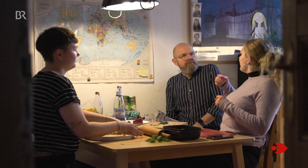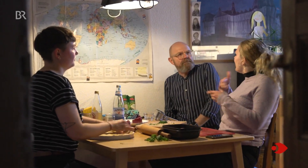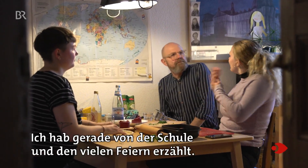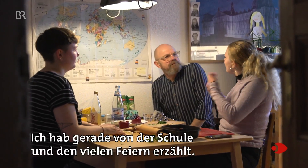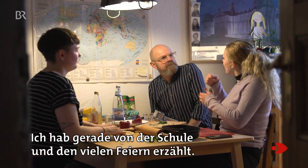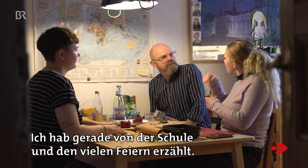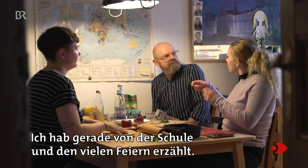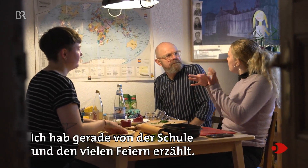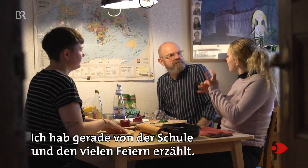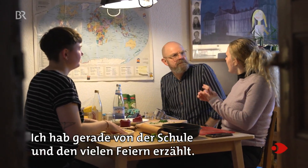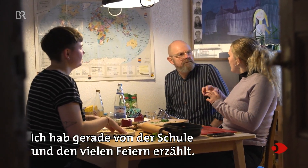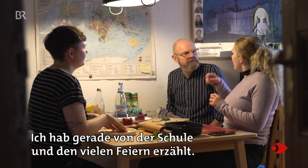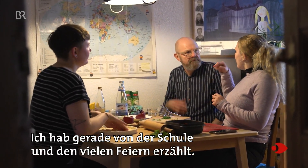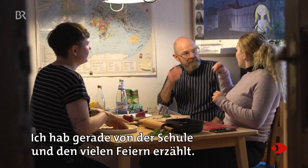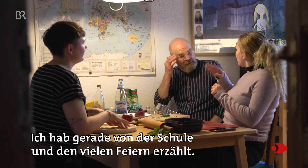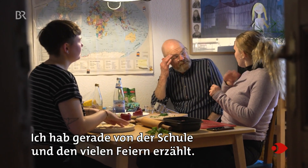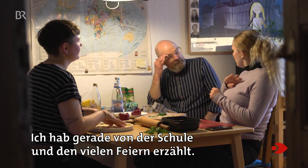Ich habe gerade von der Schule und von den vielen Feiern erzählt.